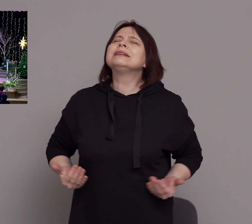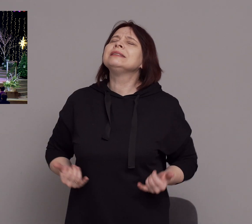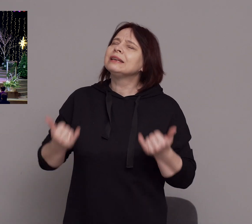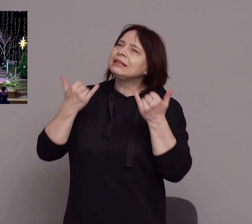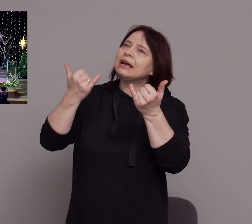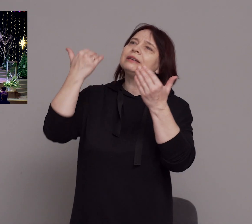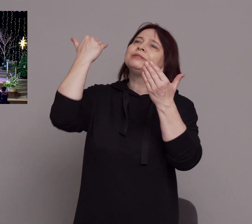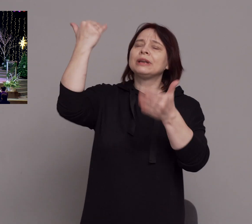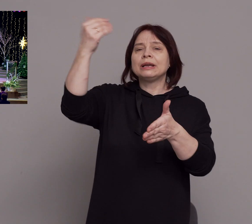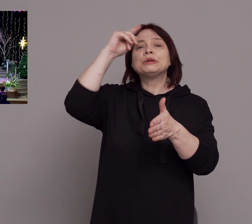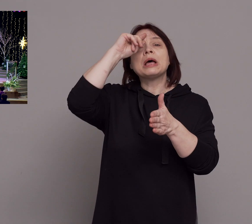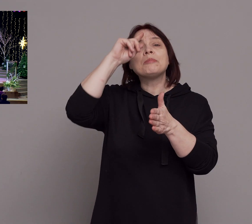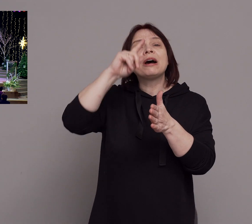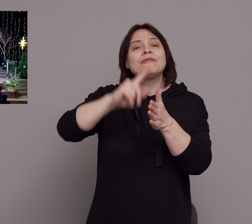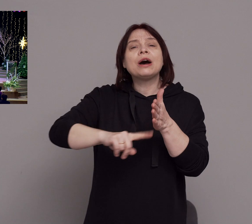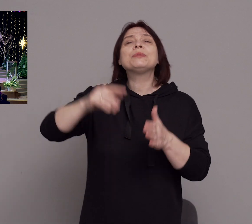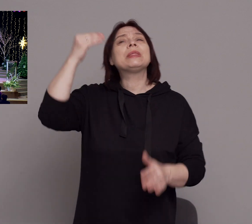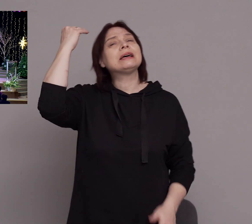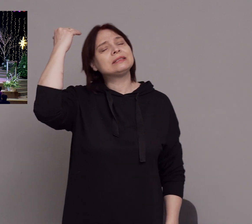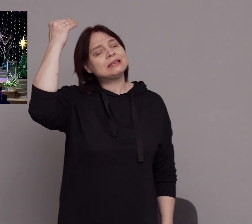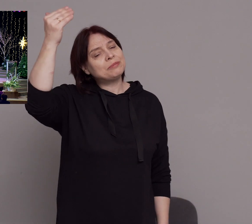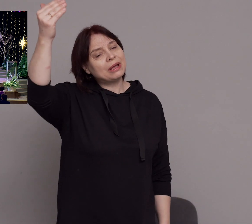Тебе упование мое.